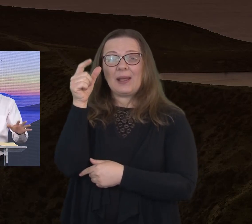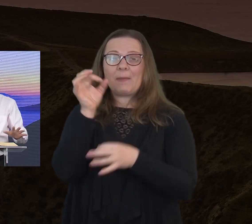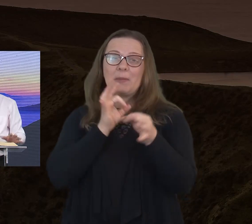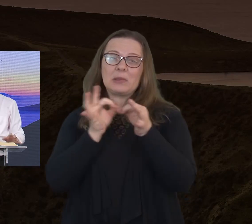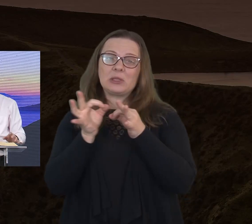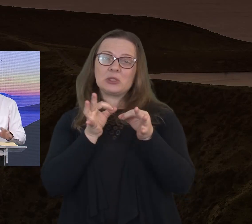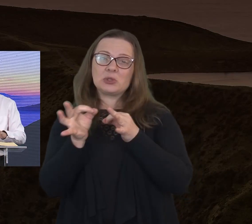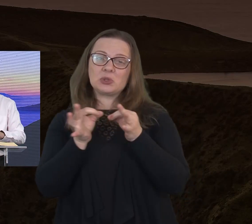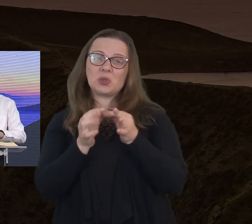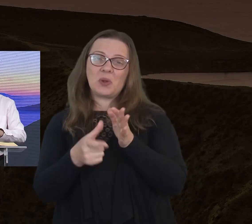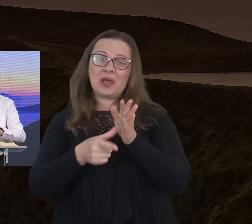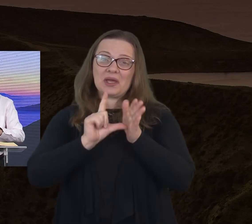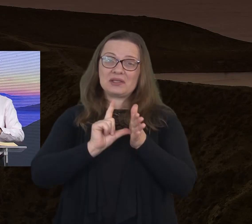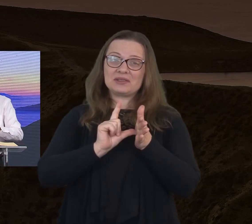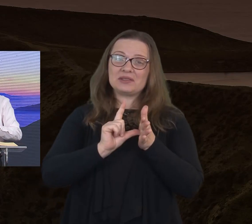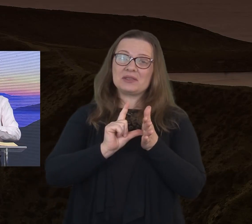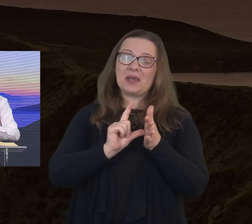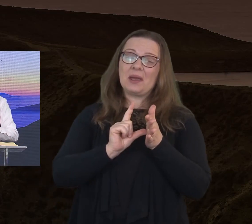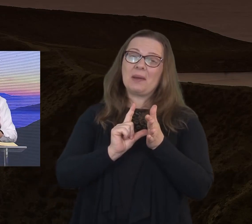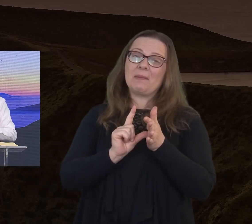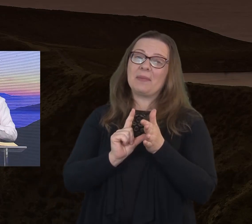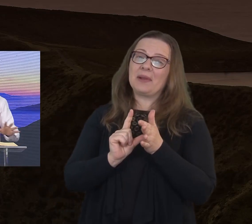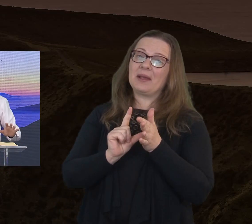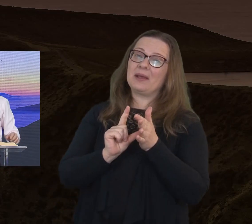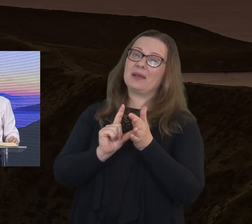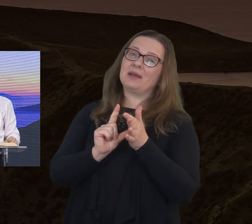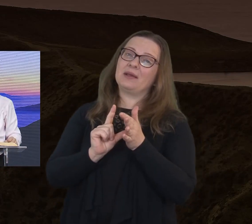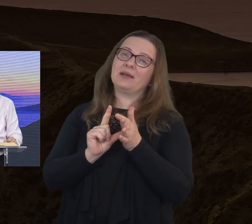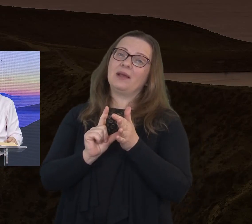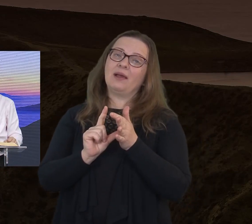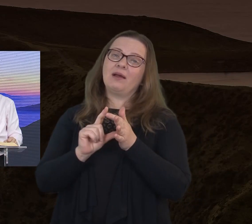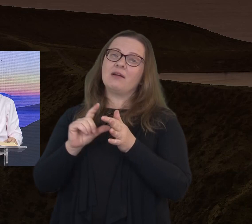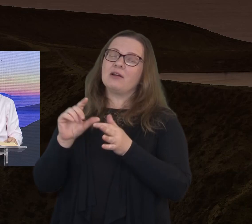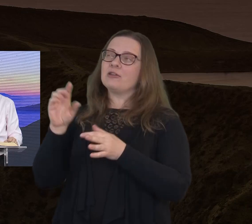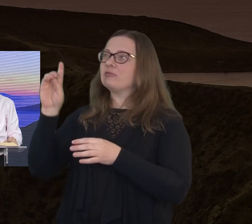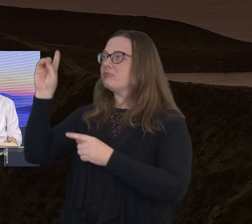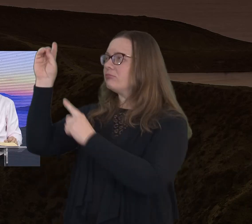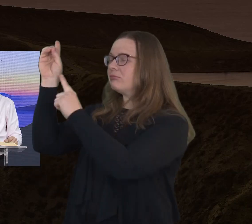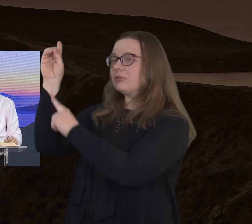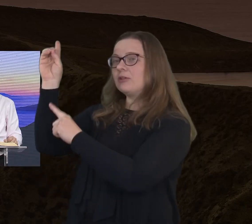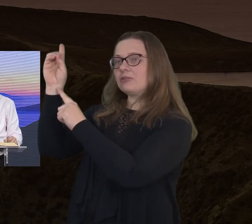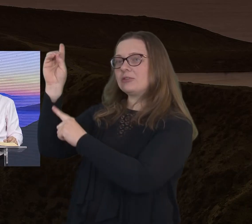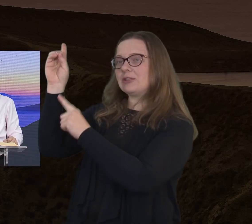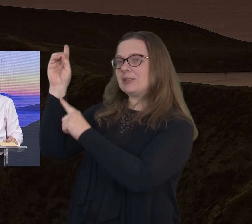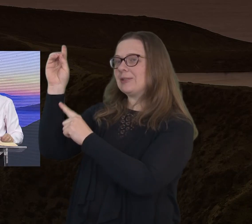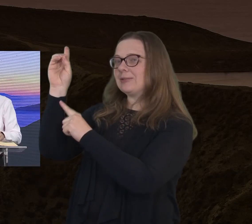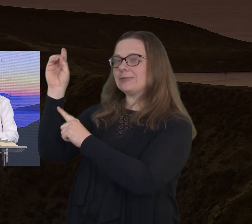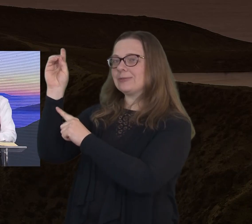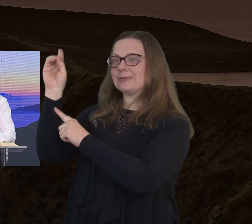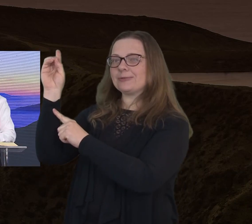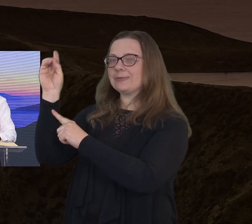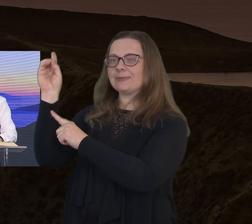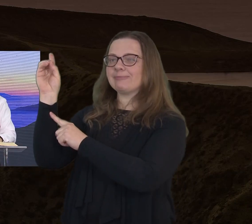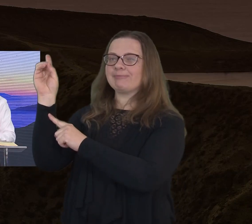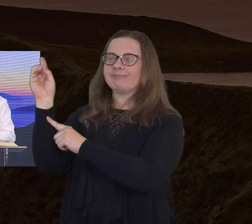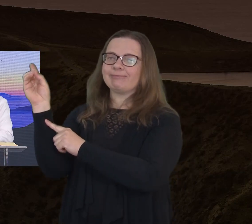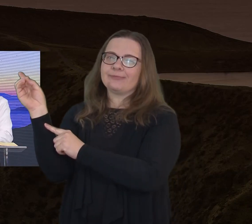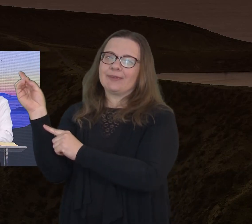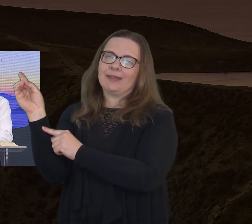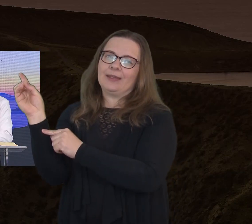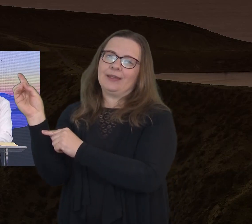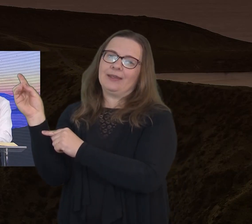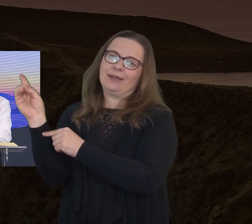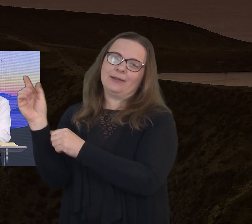toda a criação aqui na terra de Cristo, de Deus. Mas, meus queridos irmãos, não